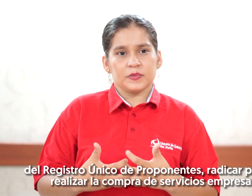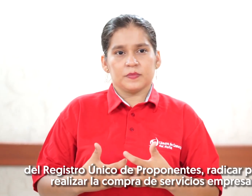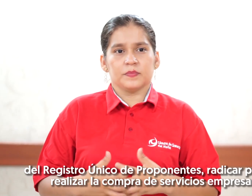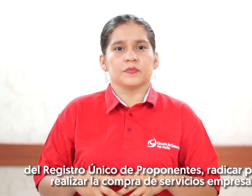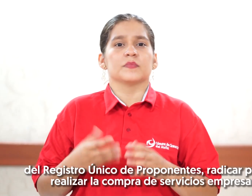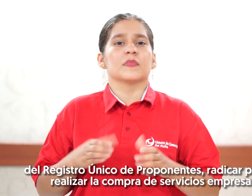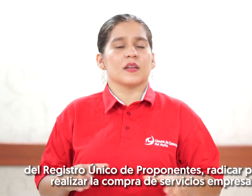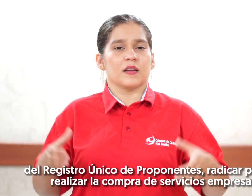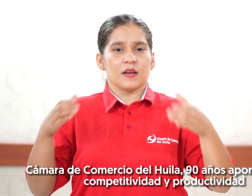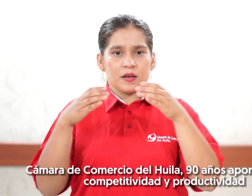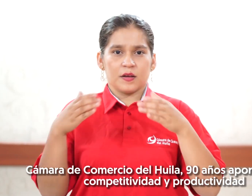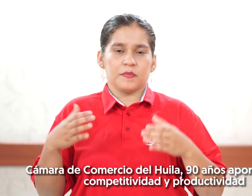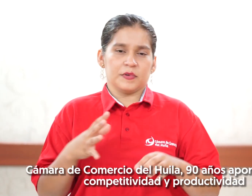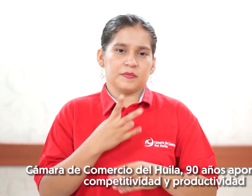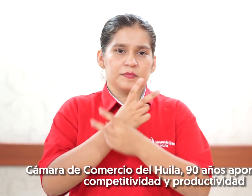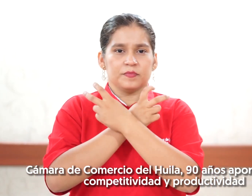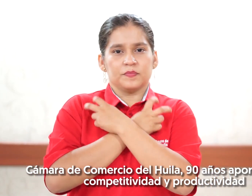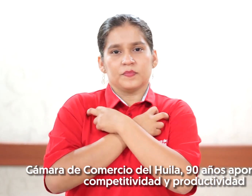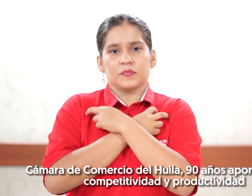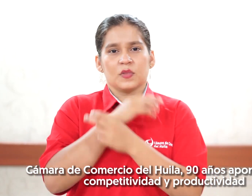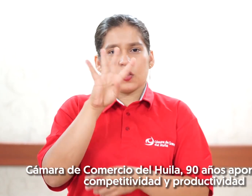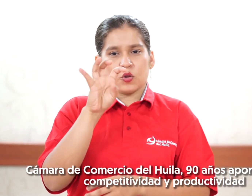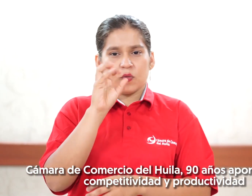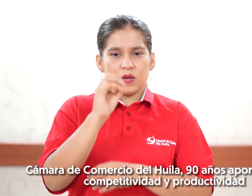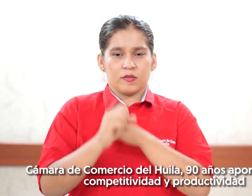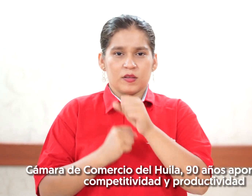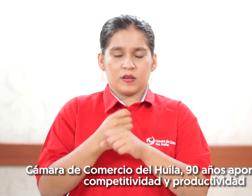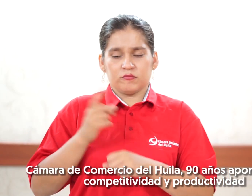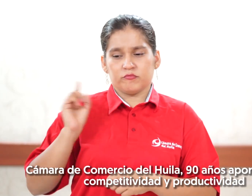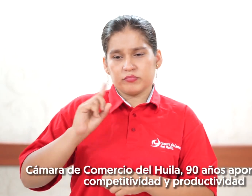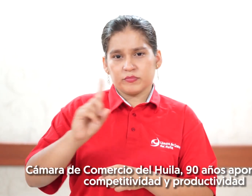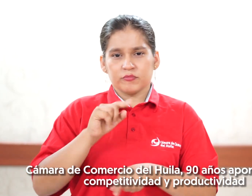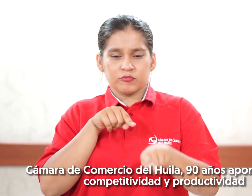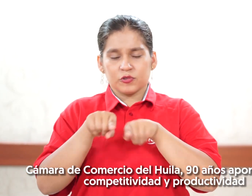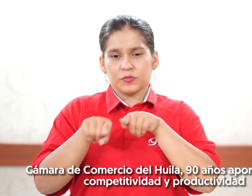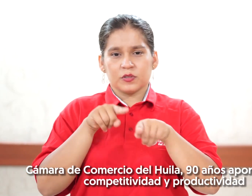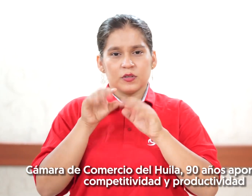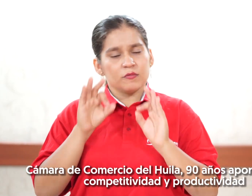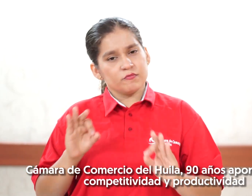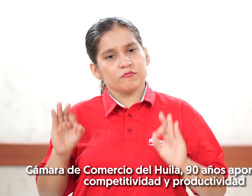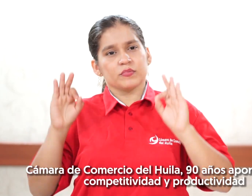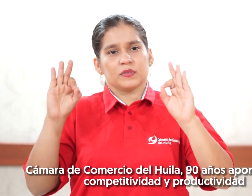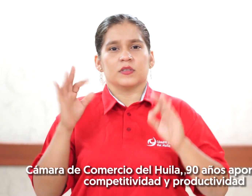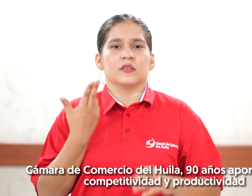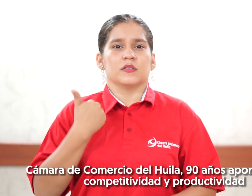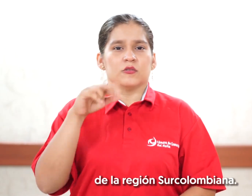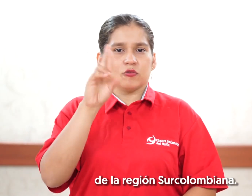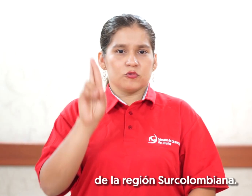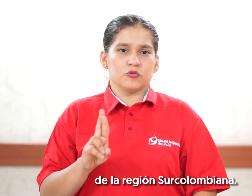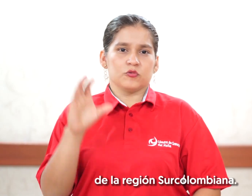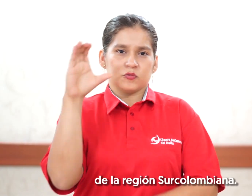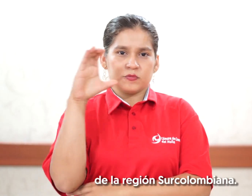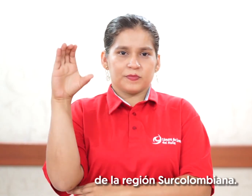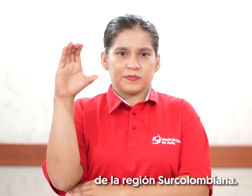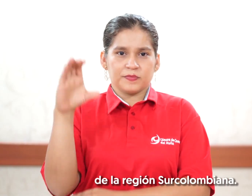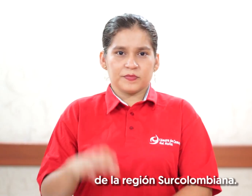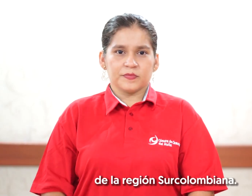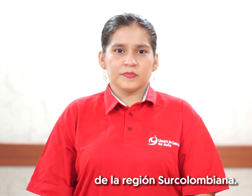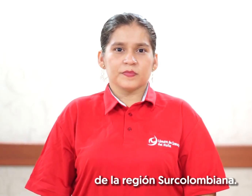empresariales. Cámara de Comercio del Huila, 90 años aportando a la competitividad y productividad de la región surcolombiana.